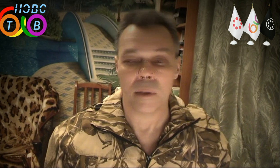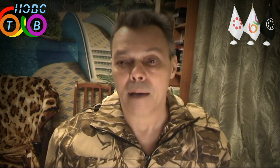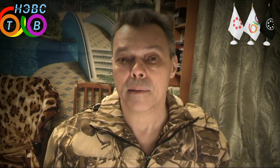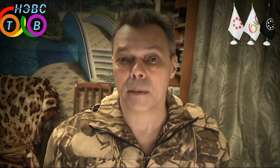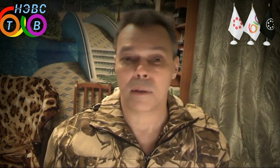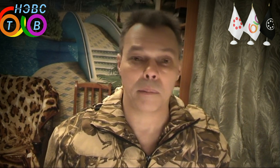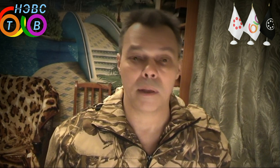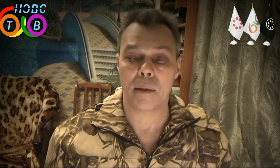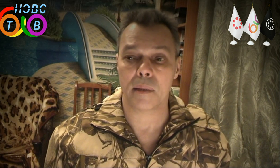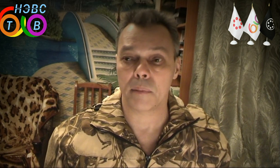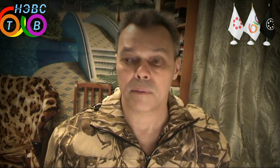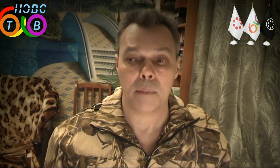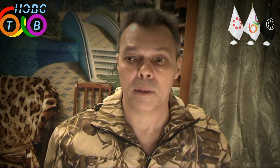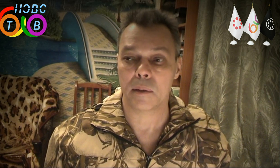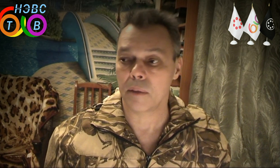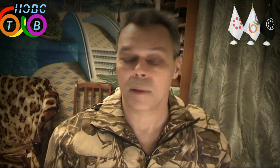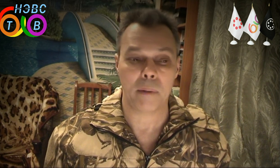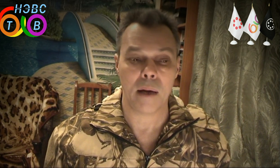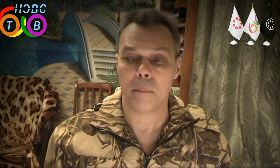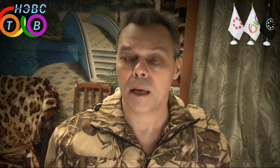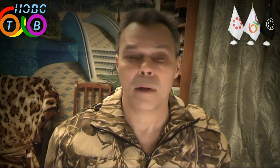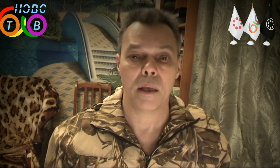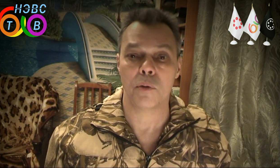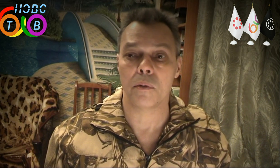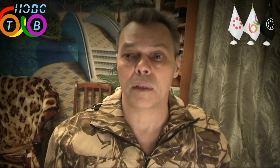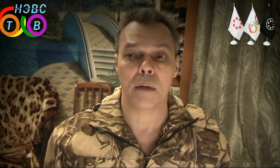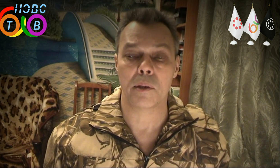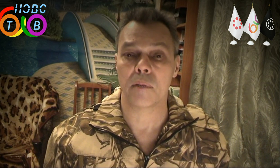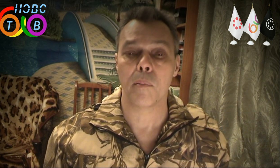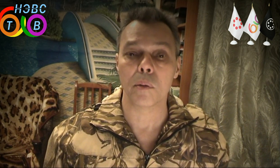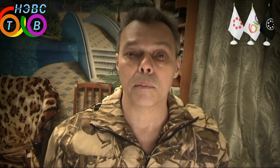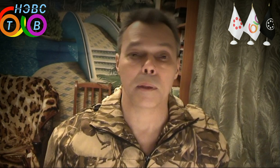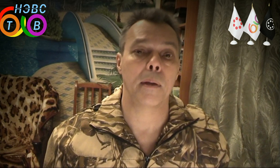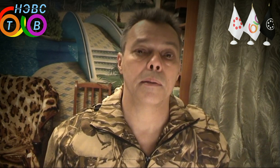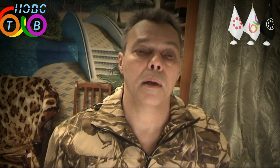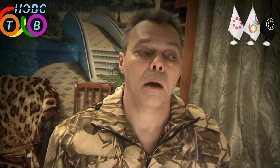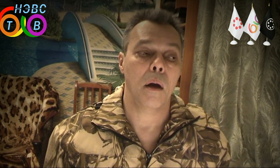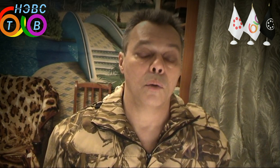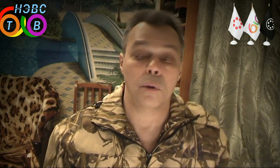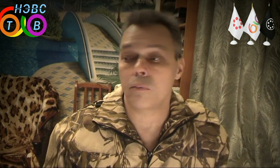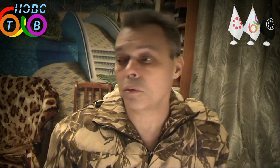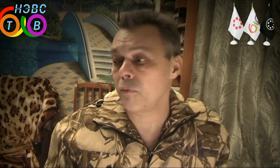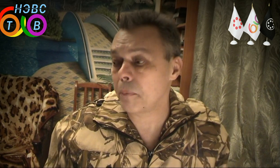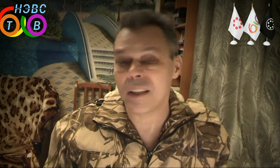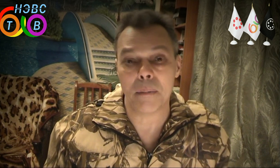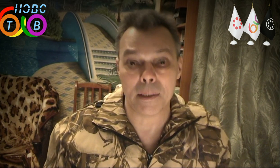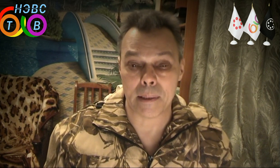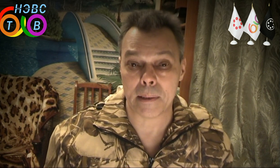была она с кем-то, не была она с кем-то, все без девственной плевы, и все, все девочки свободны, понимаете? То есть вот в этом есть